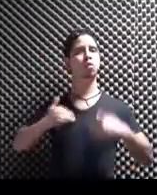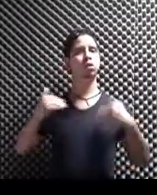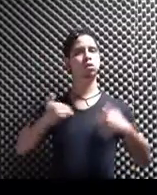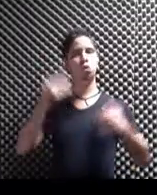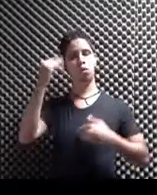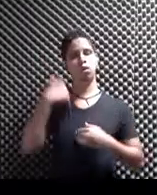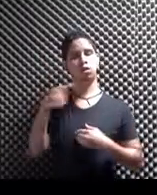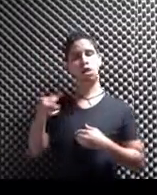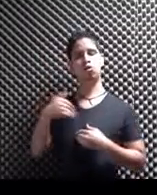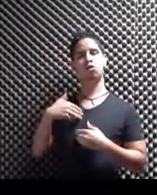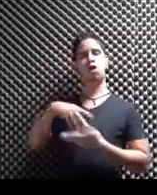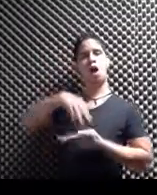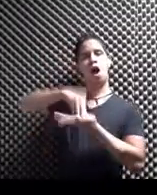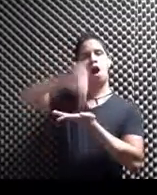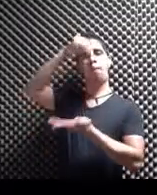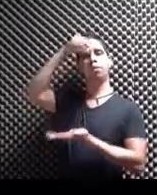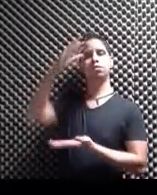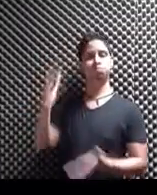de ellos aprendí.